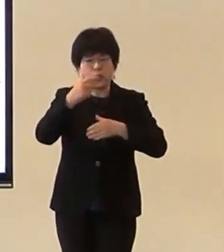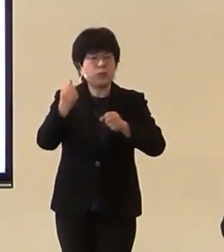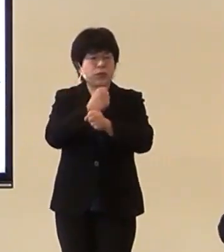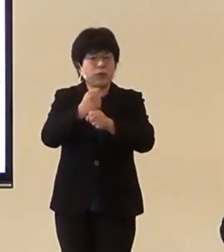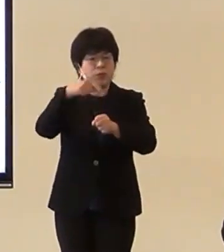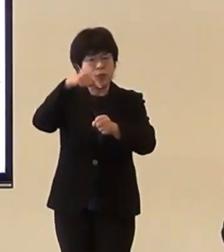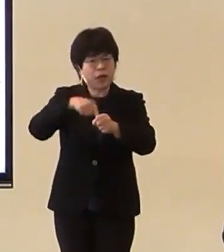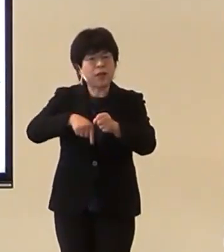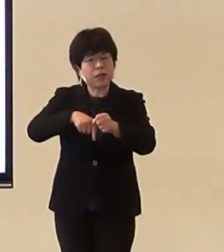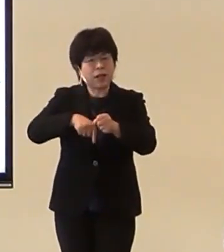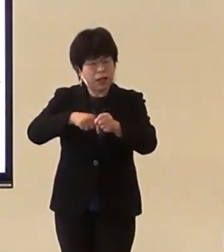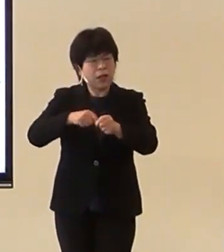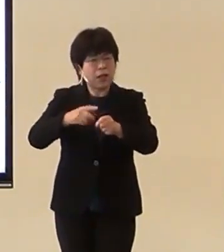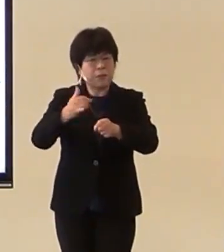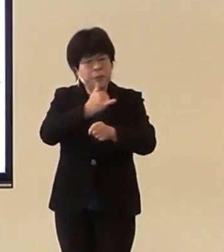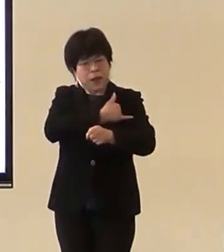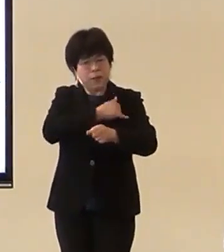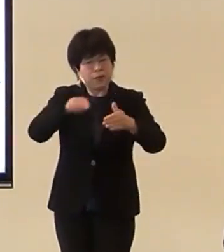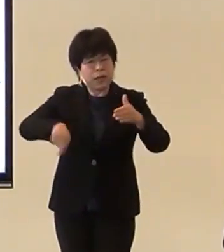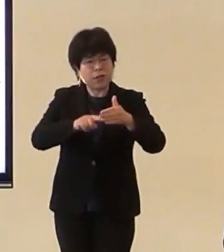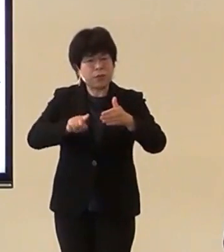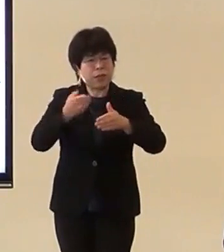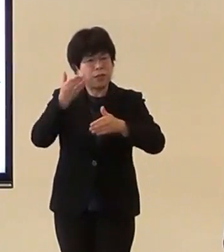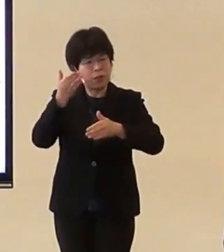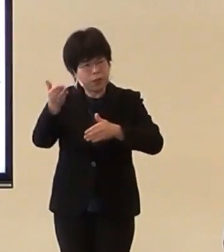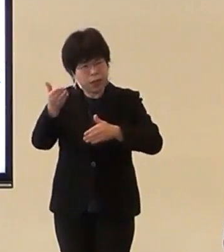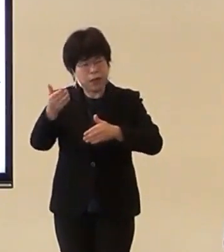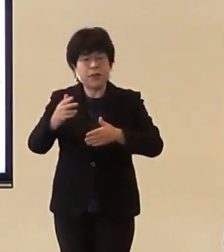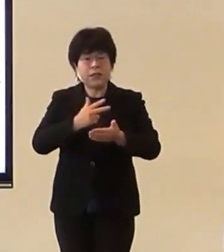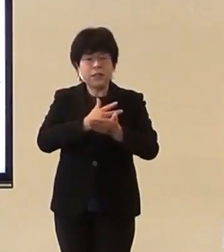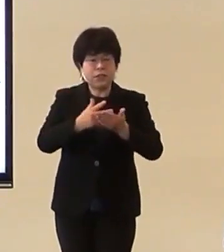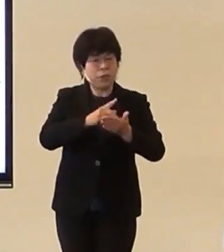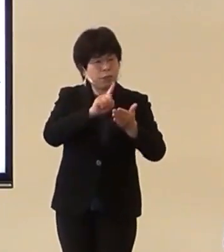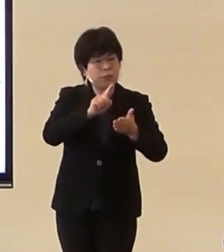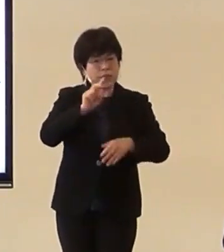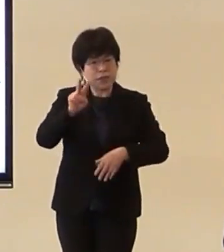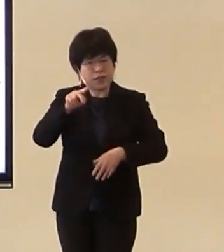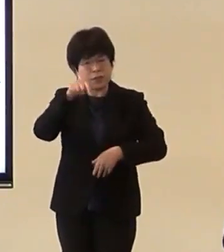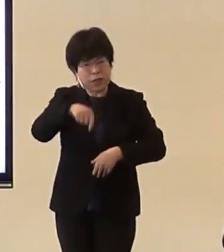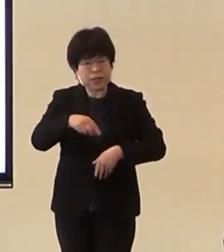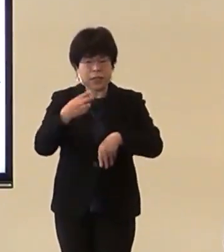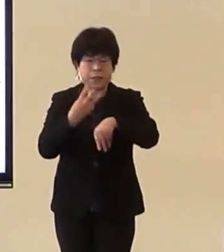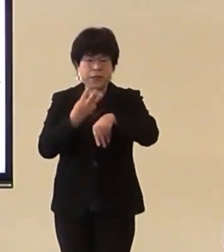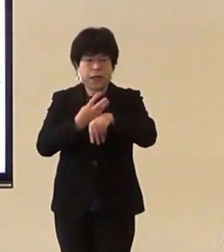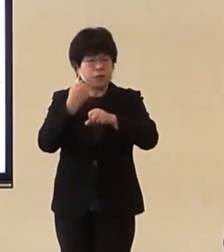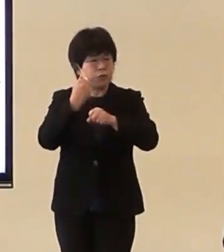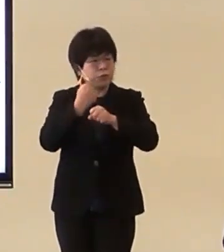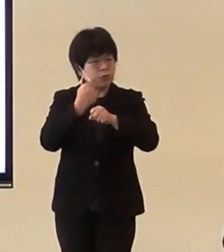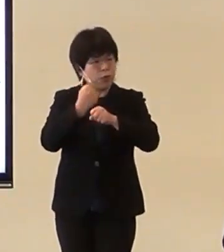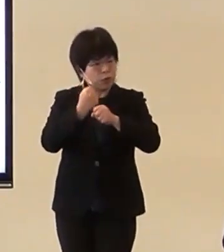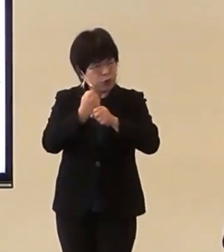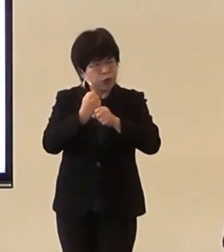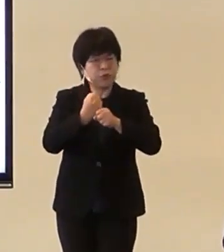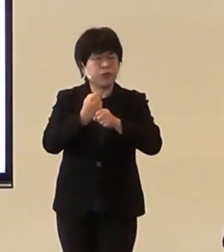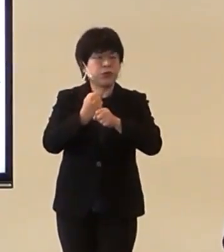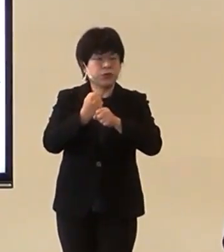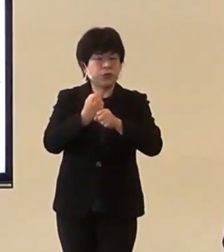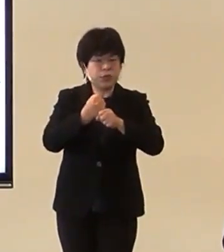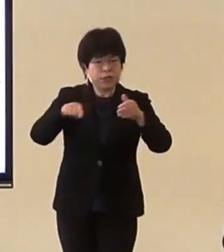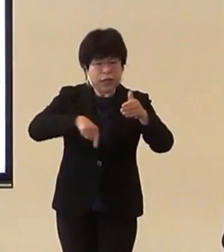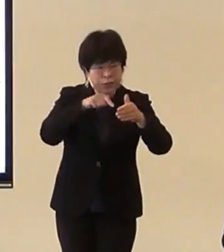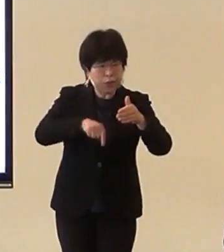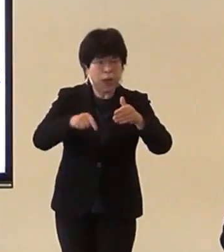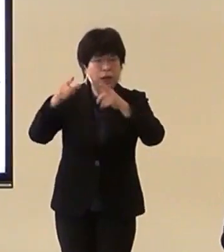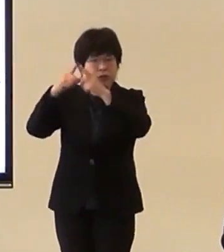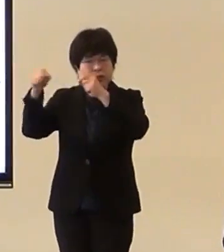と、1番と2番の周知資料の作成やマニュアル作成などで国からもある程度情報が出されると思うんです